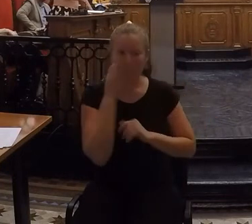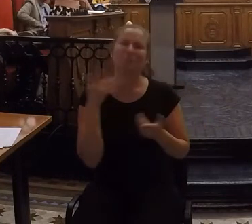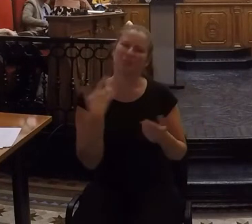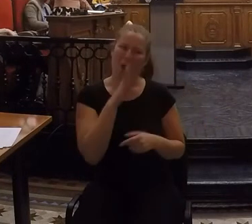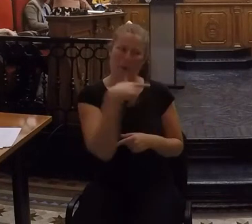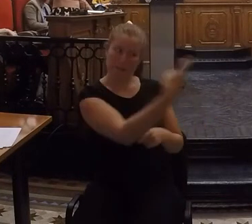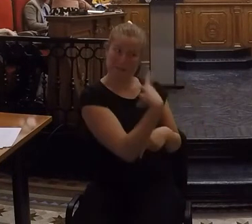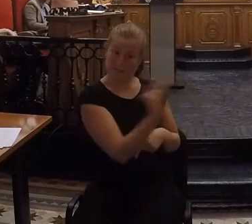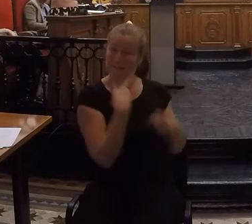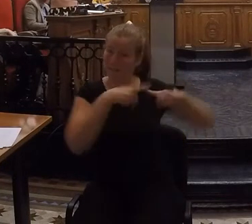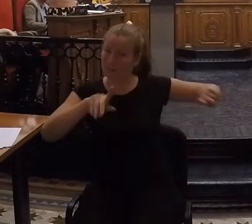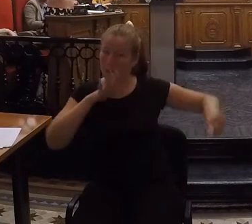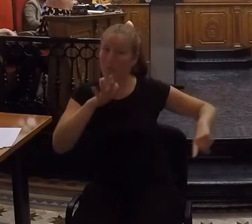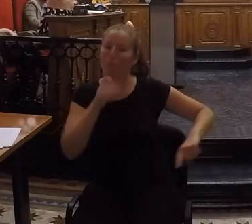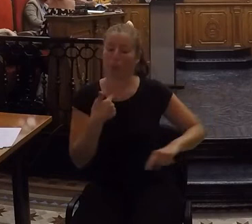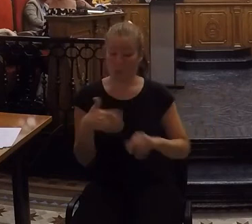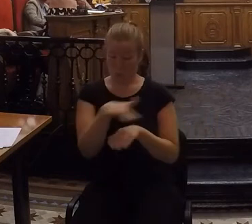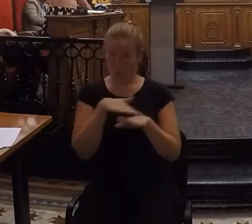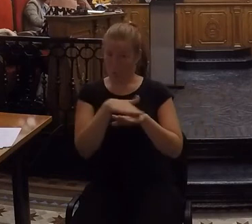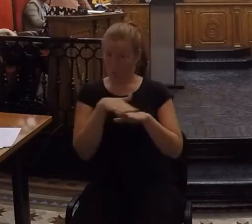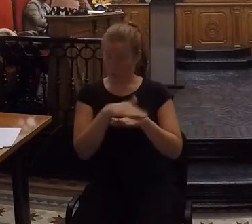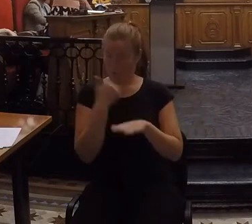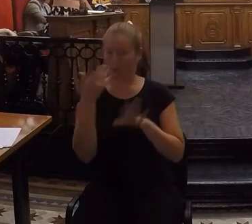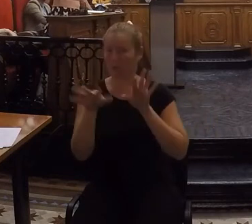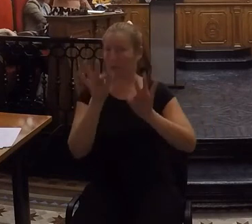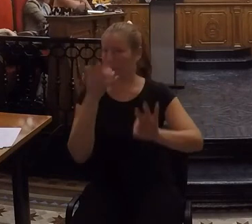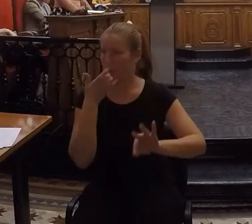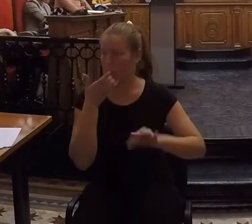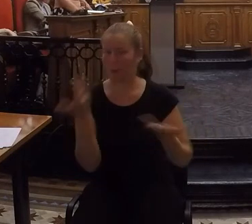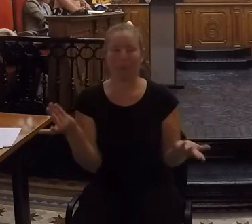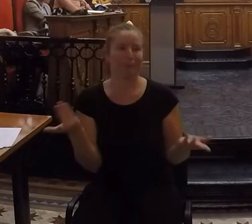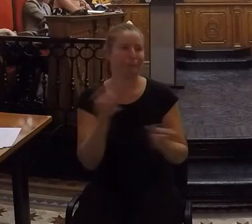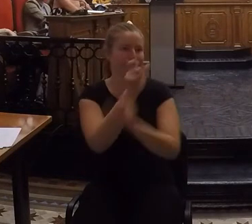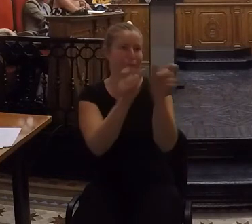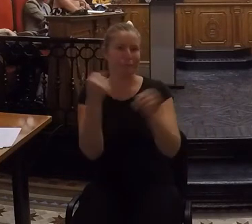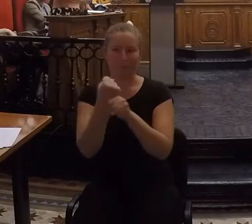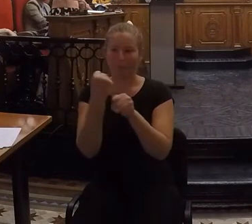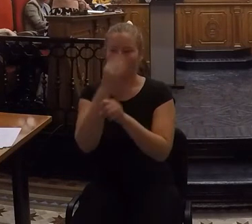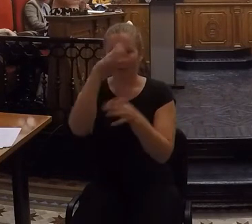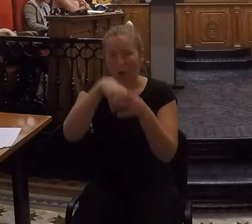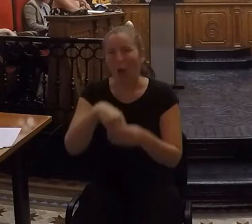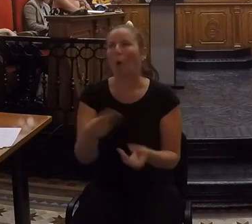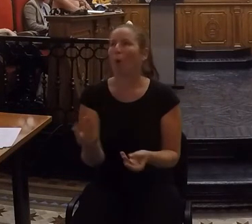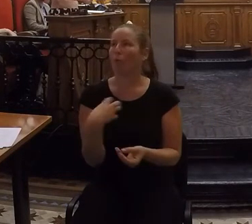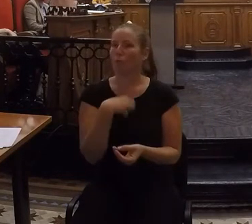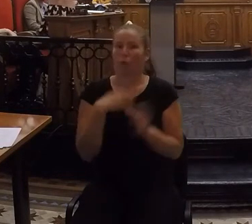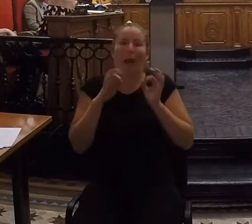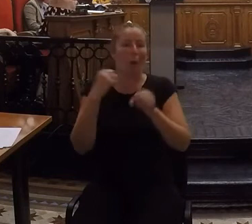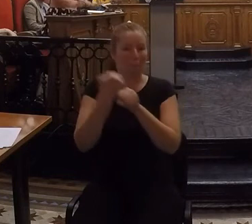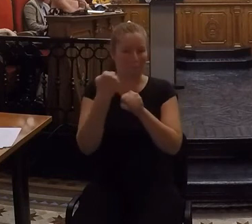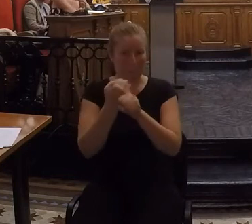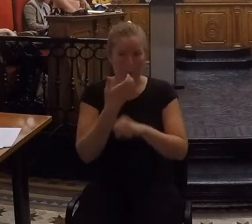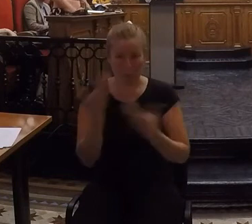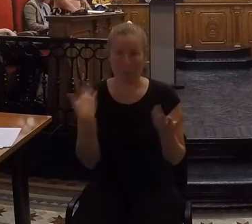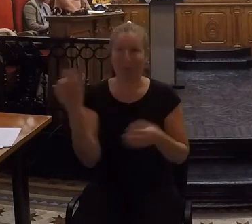gobierno decide que alguno de sus empleados funcionarios de empleo se tiene que